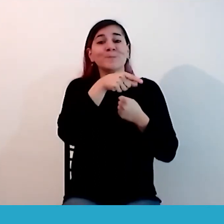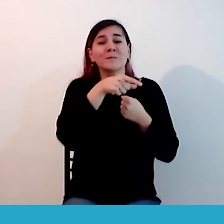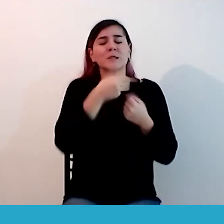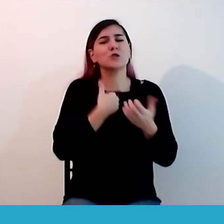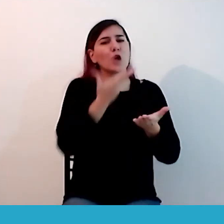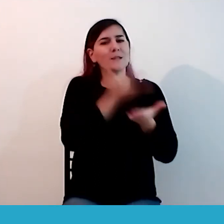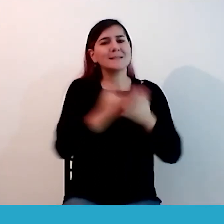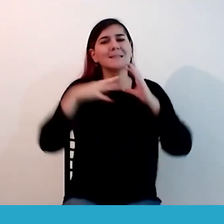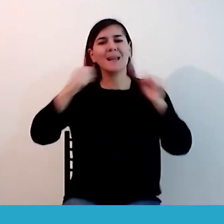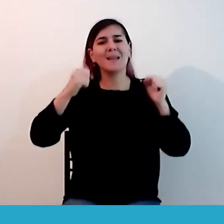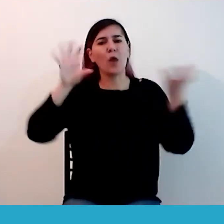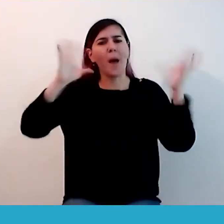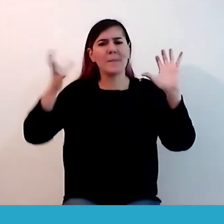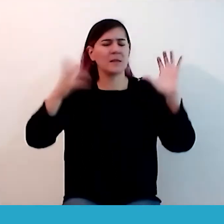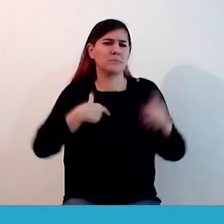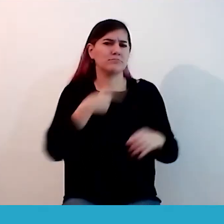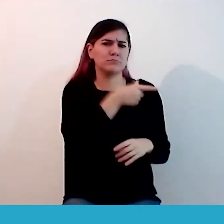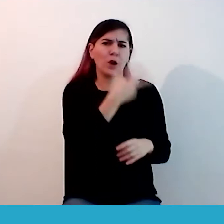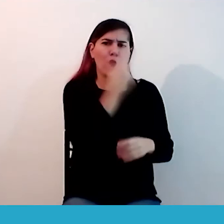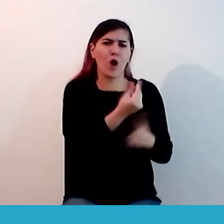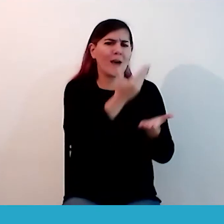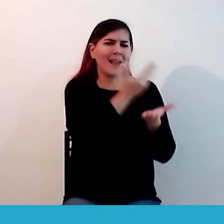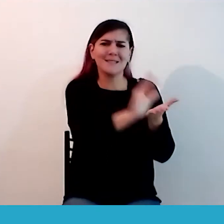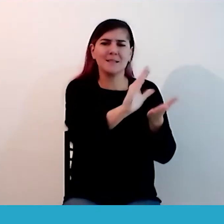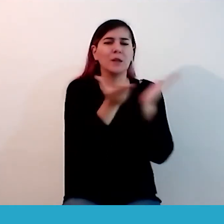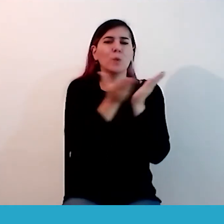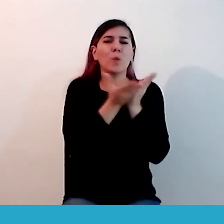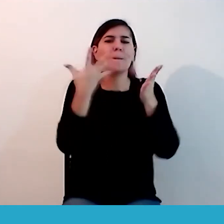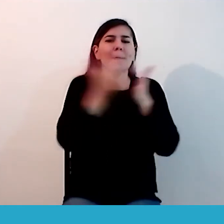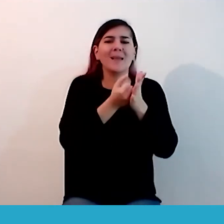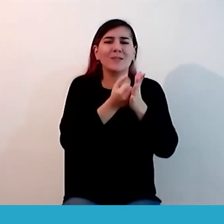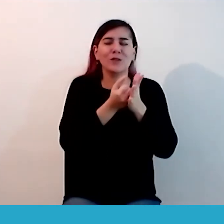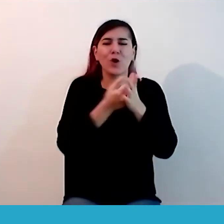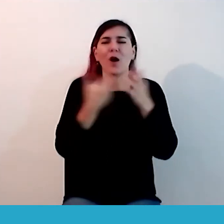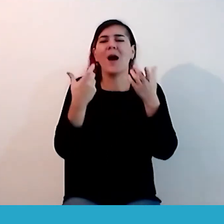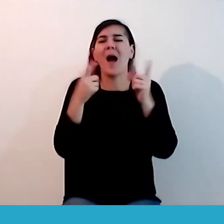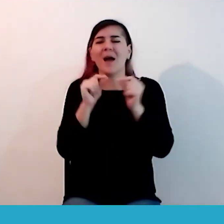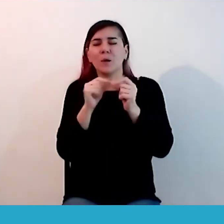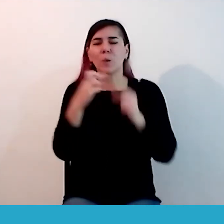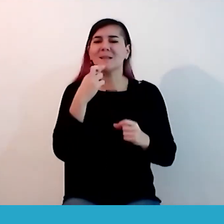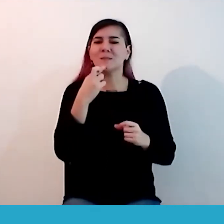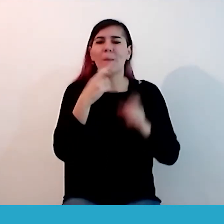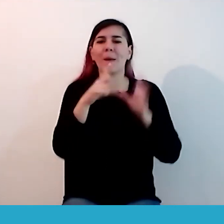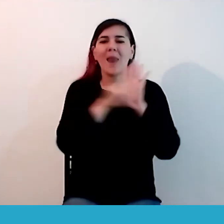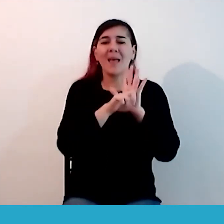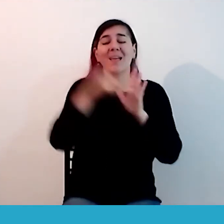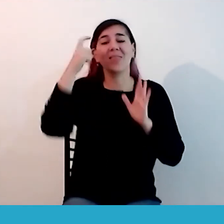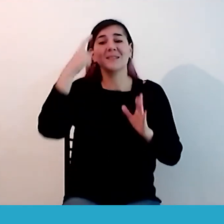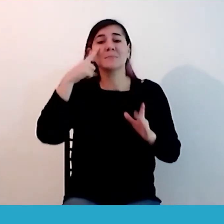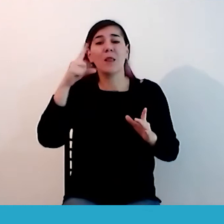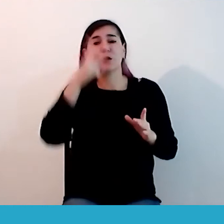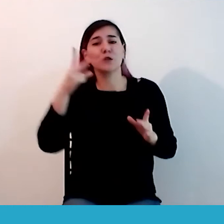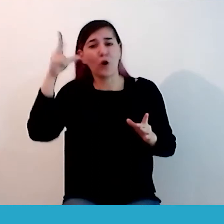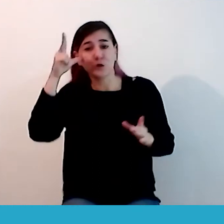de Ambiente proceda a rechazar el estudio de impacto ambiental de conformidad con el artículo 19 de la Ley 10.208.